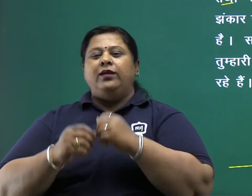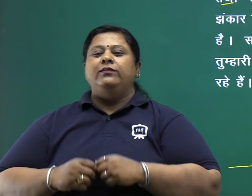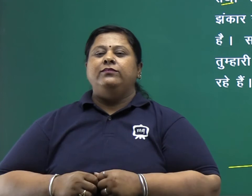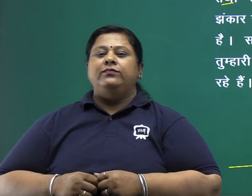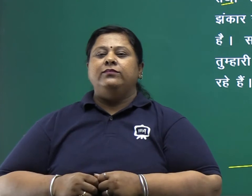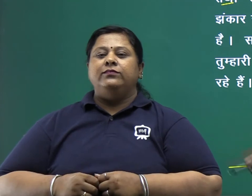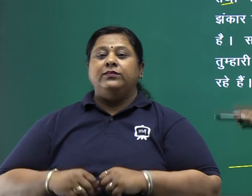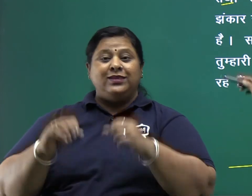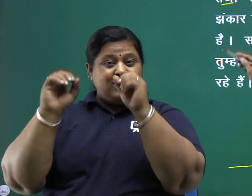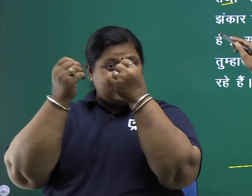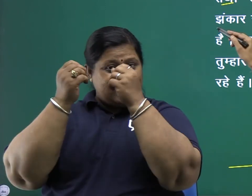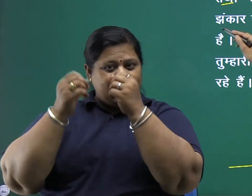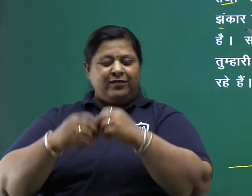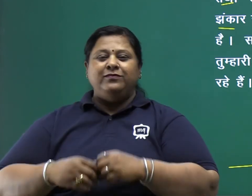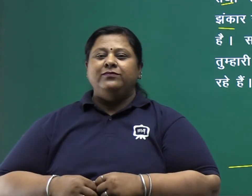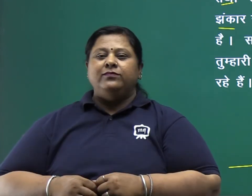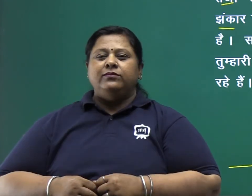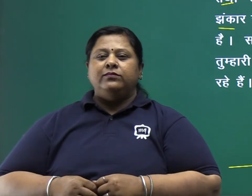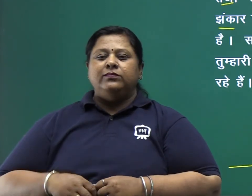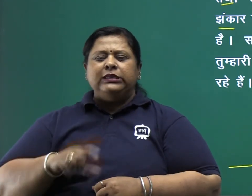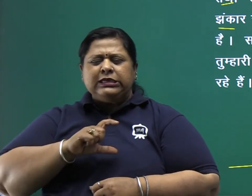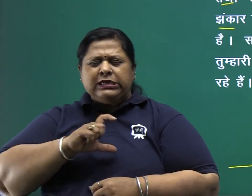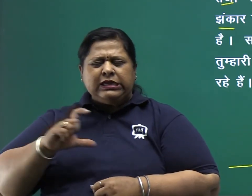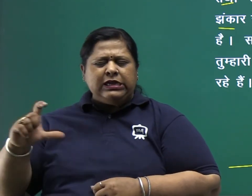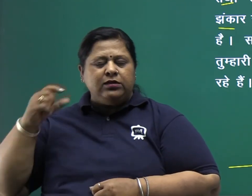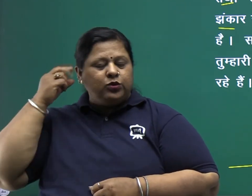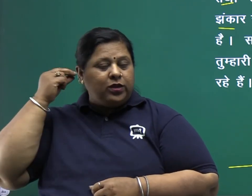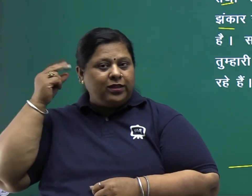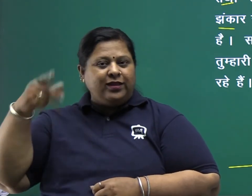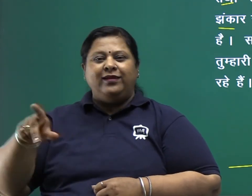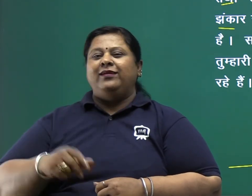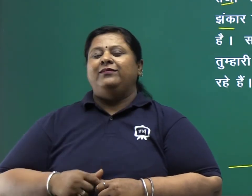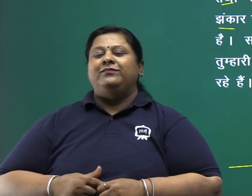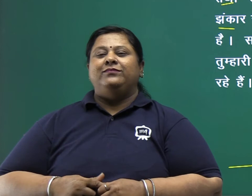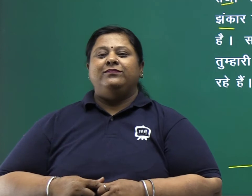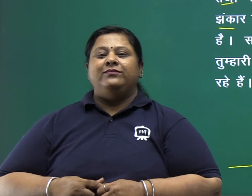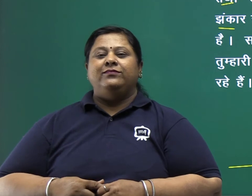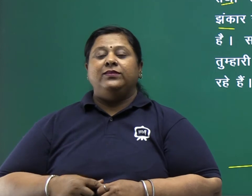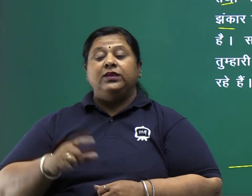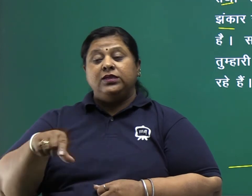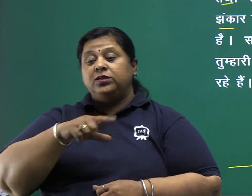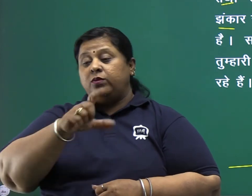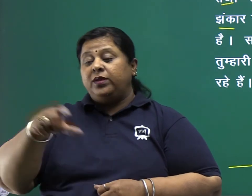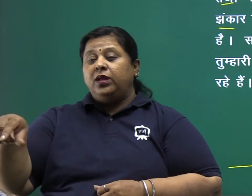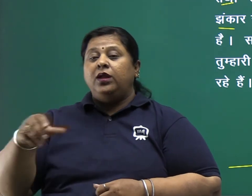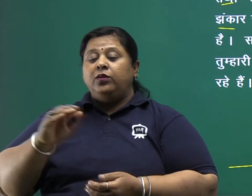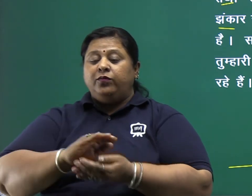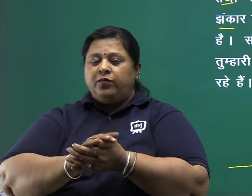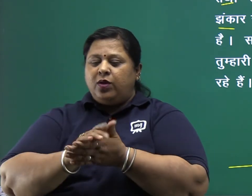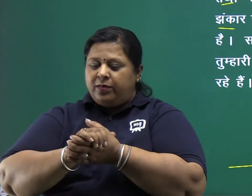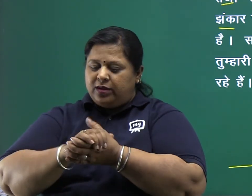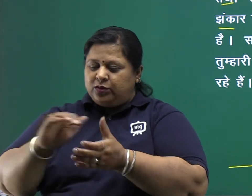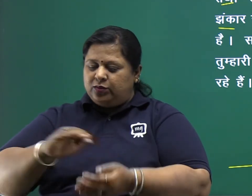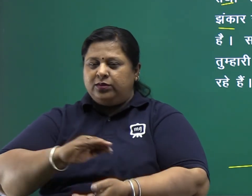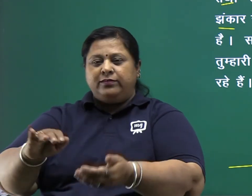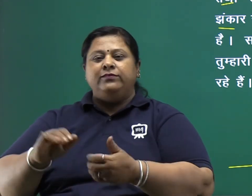झंकार साफ सुनाई दे रही हैं। सभी ग्वाल बाल